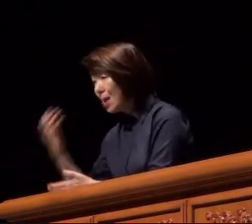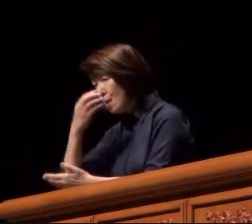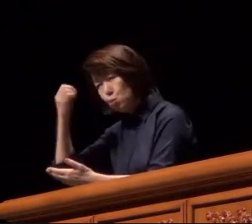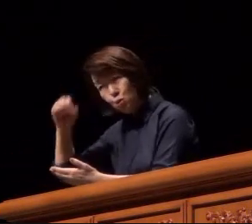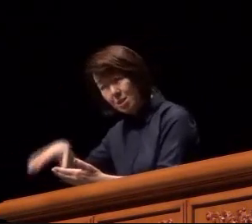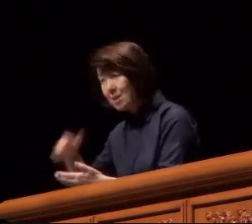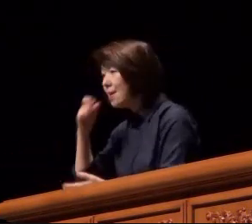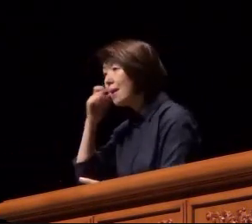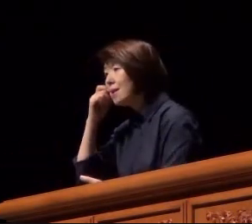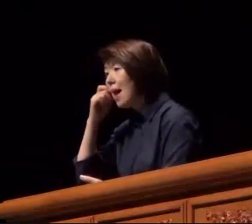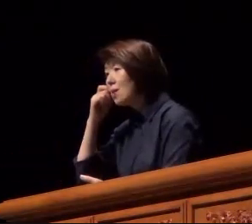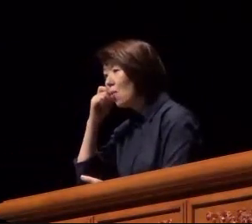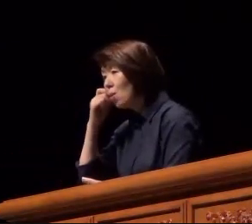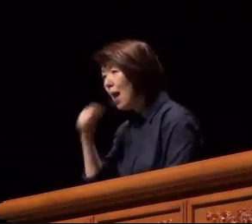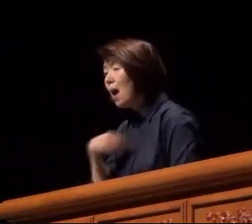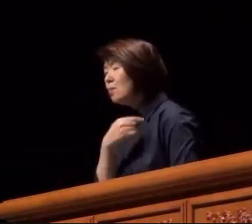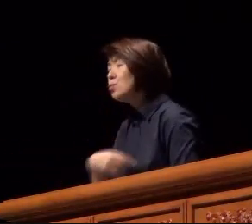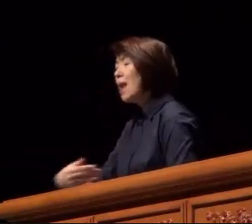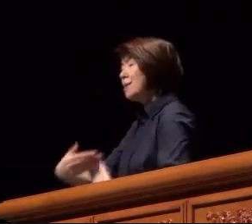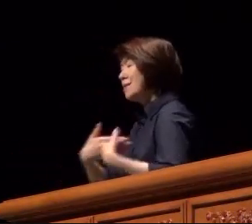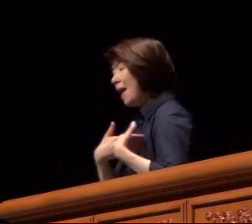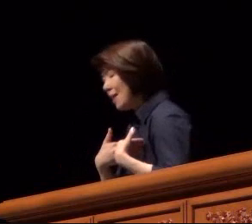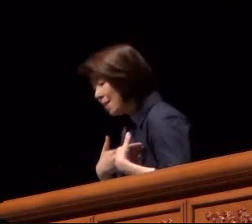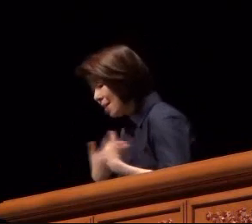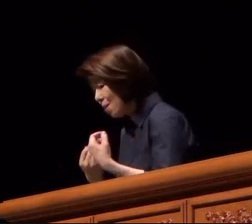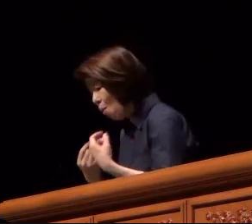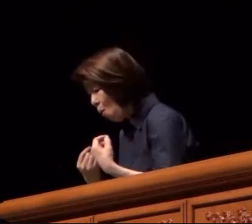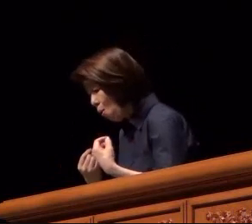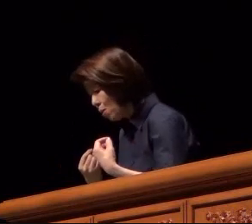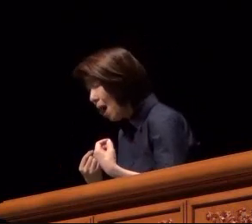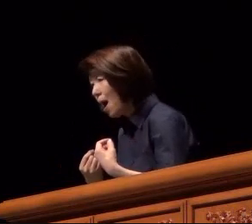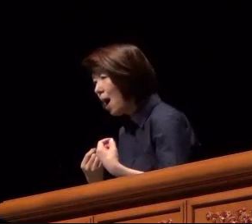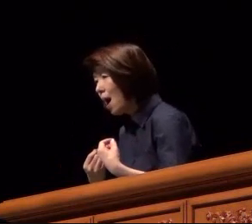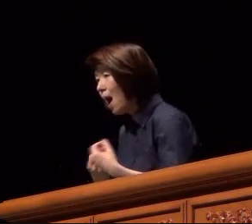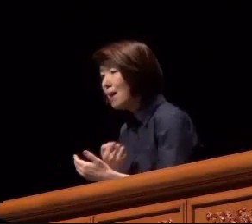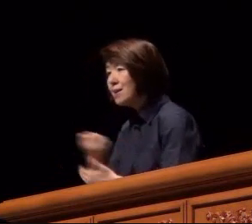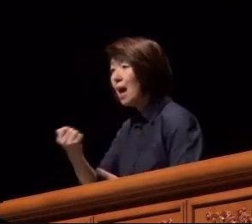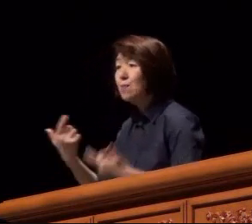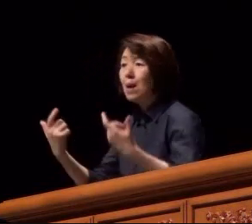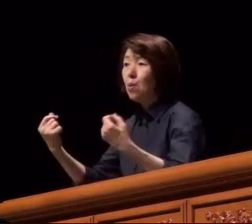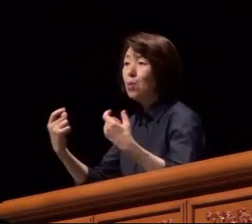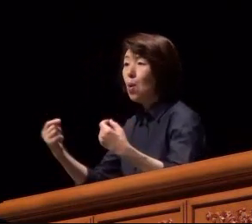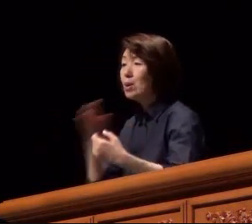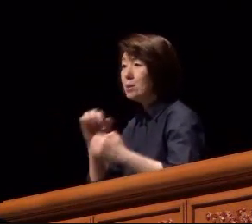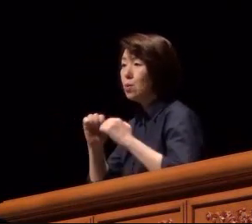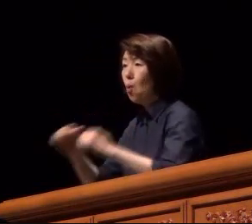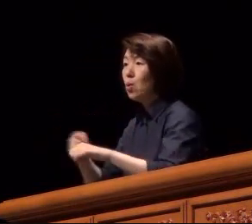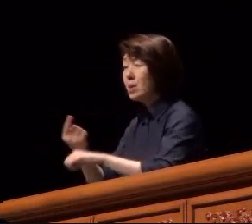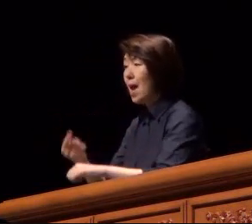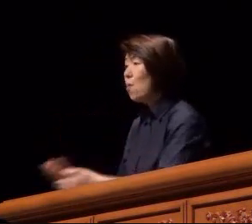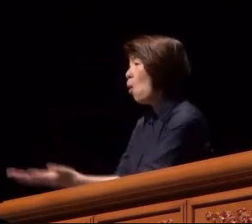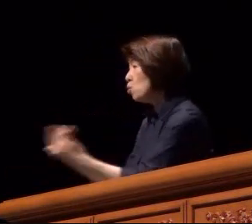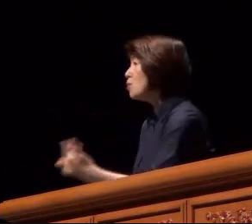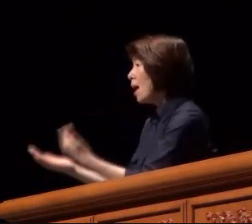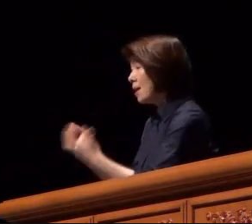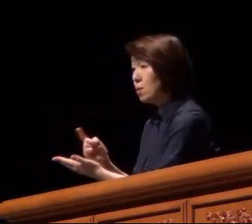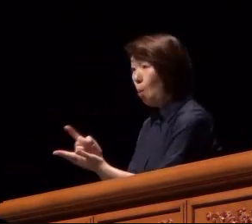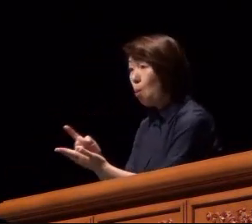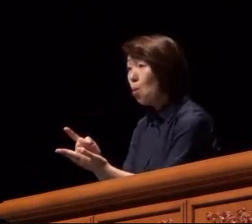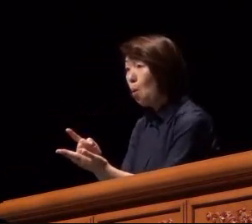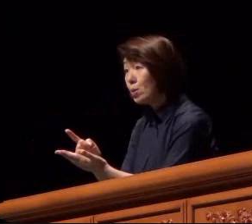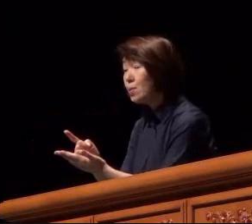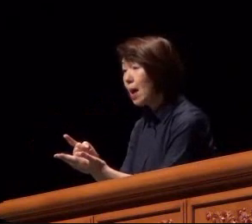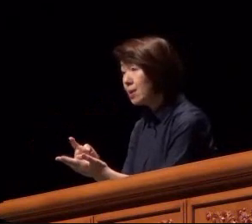ない、いわば胸に刺さった針というか刃のように、実効性を持つ方向へ向かって私